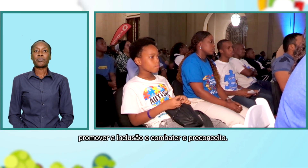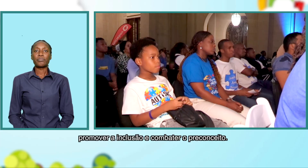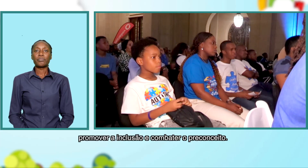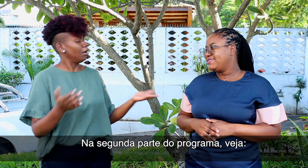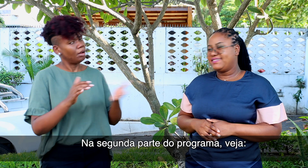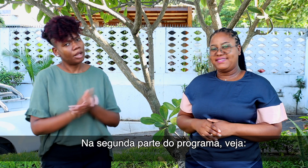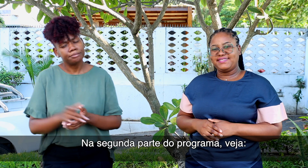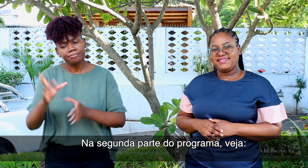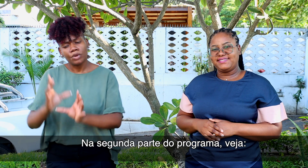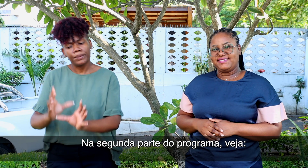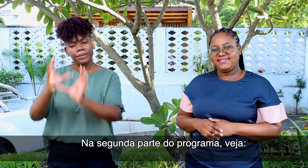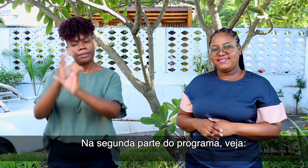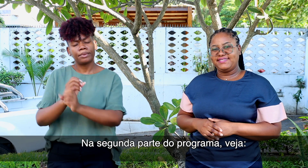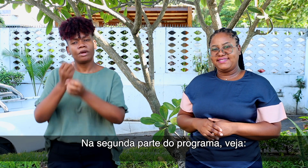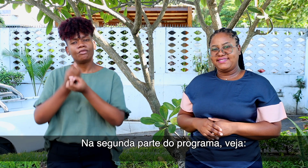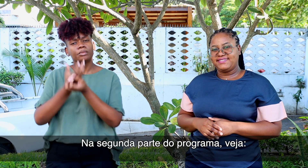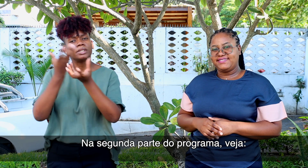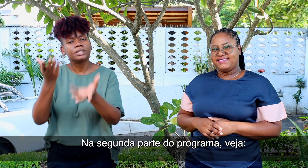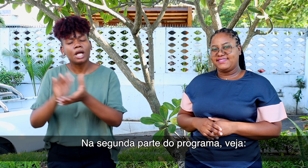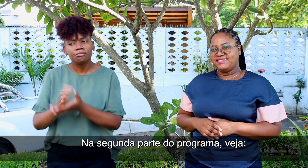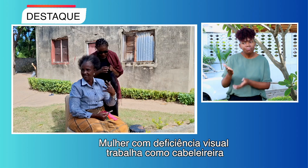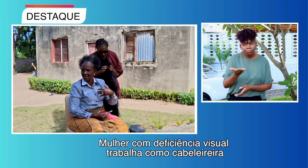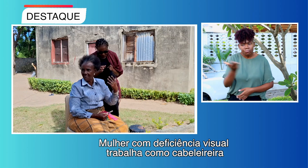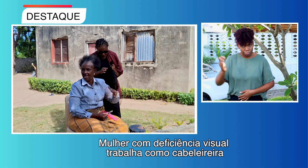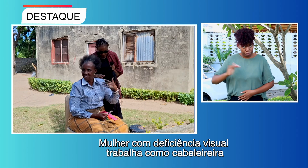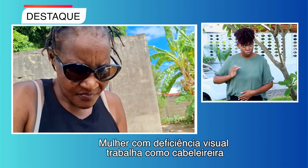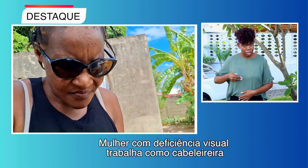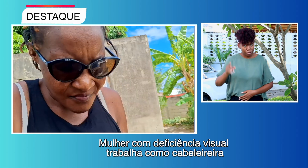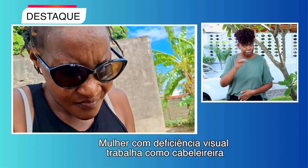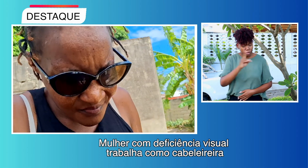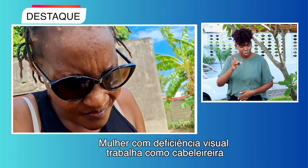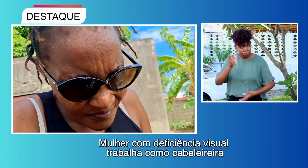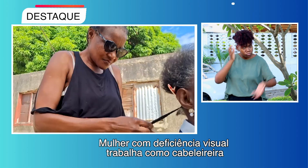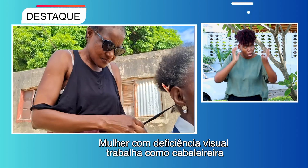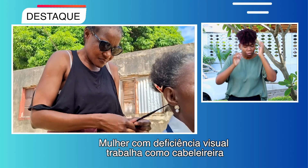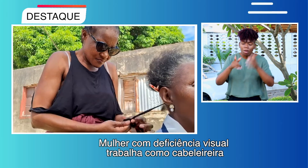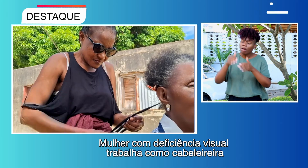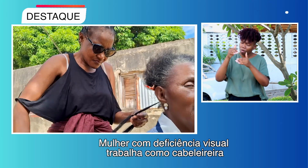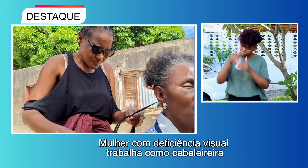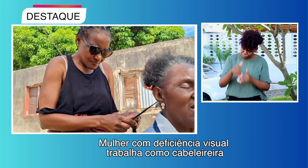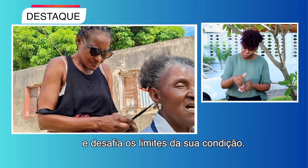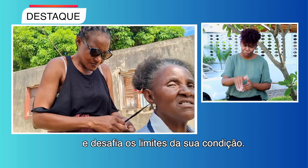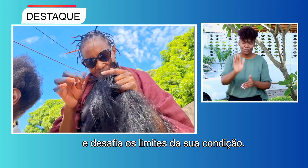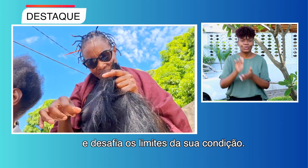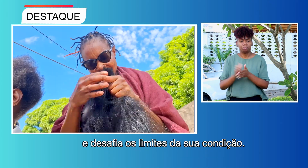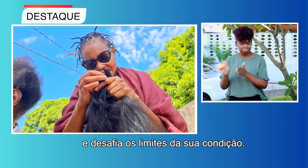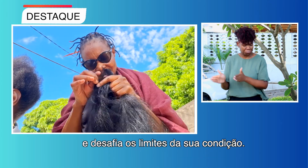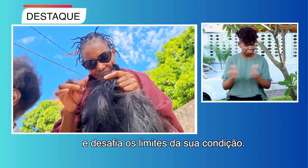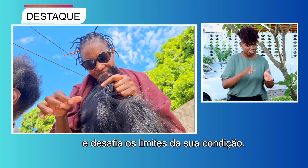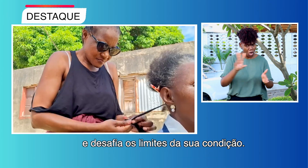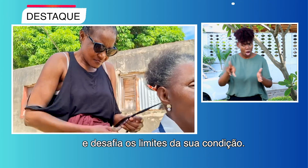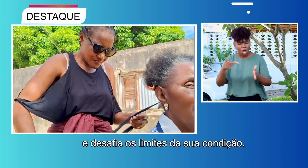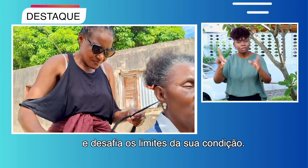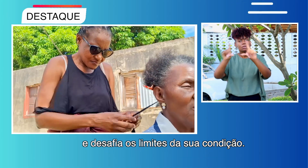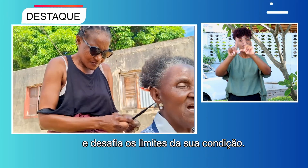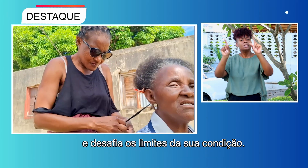o preconceito. Na segunda parte do programa Veja, mulher com deficiência visual trabalha como cabeleireira e desafia os limites